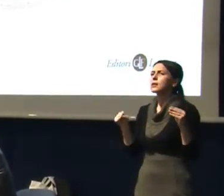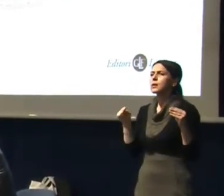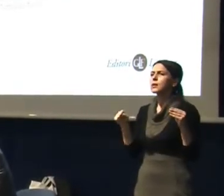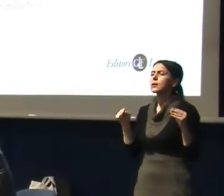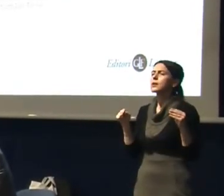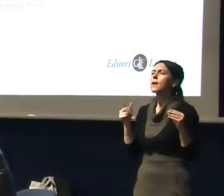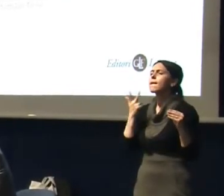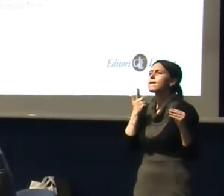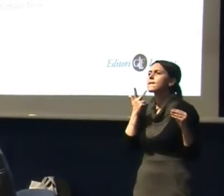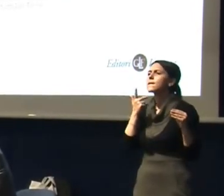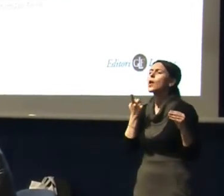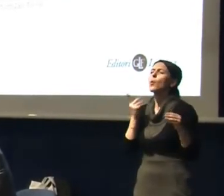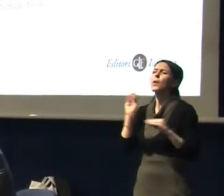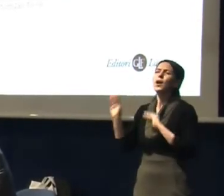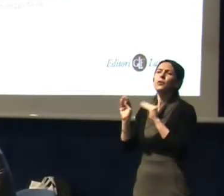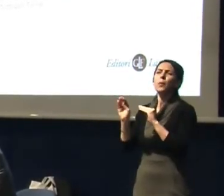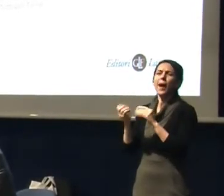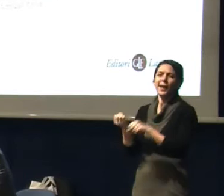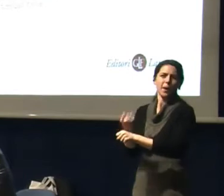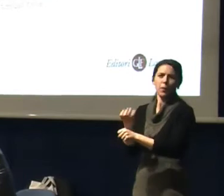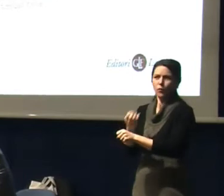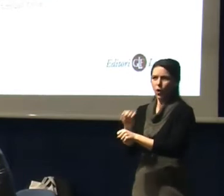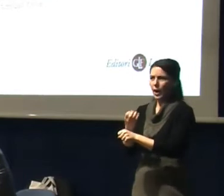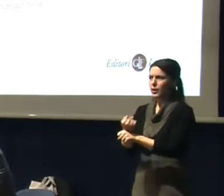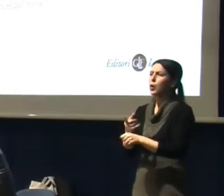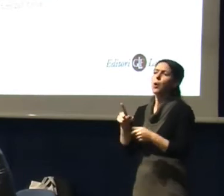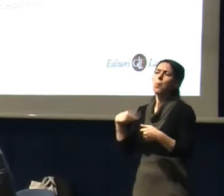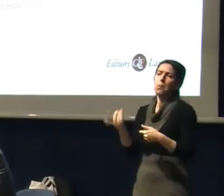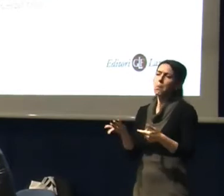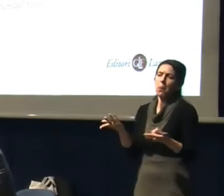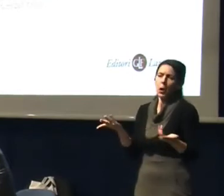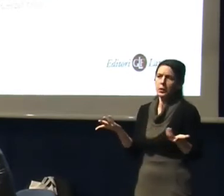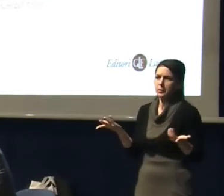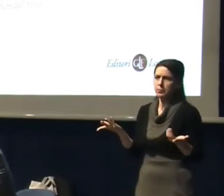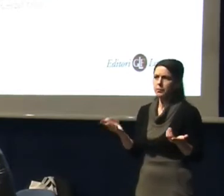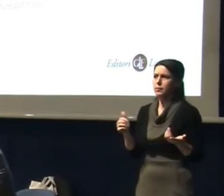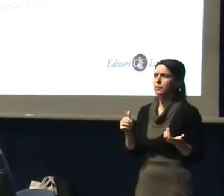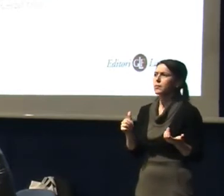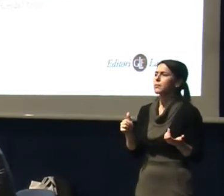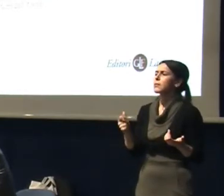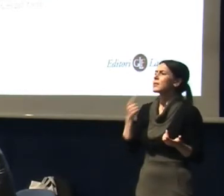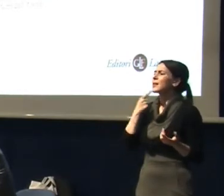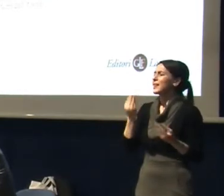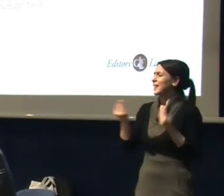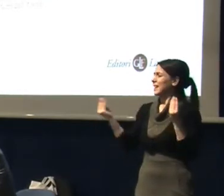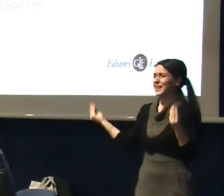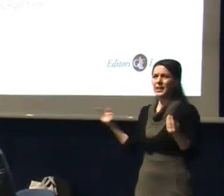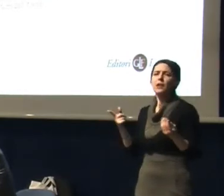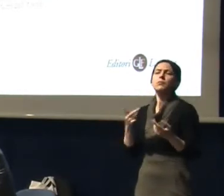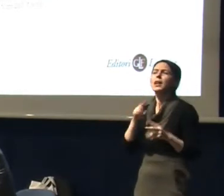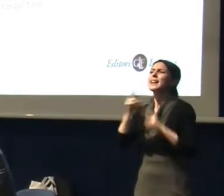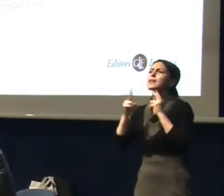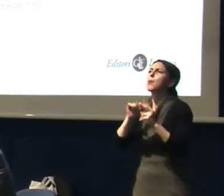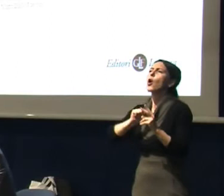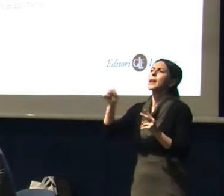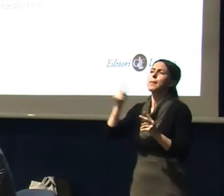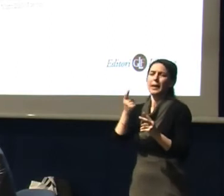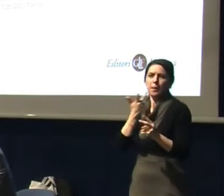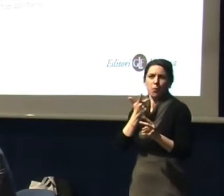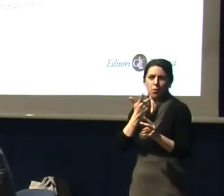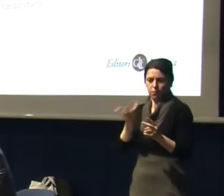una domanda un po provocatoria e poi vorrei lasciare scegliere ipad rischi presenti a chi vuol rispondere per primo